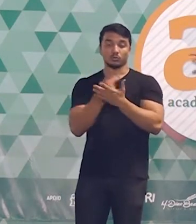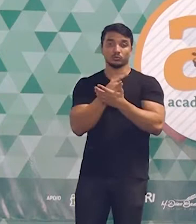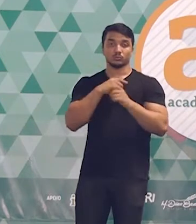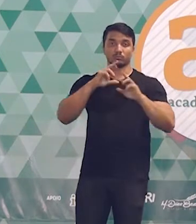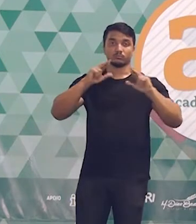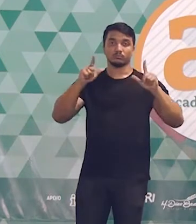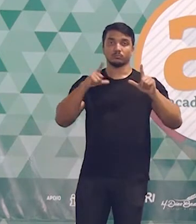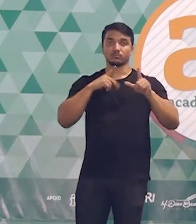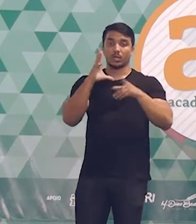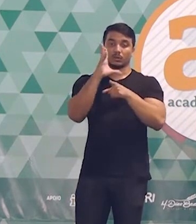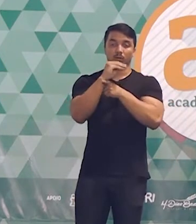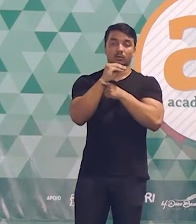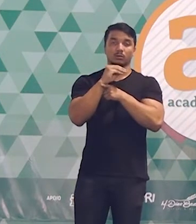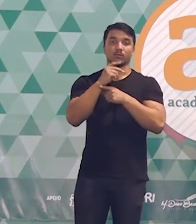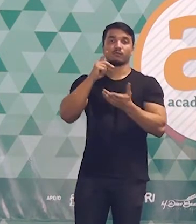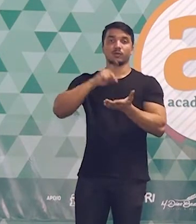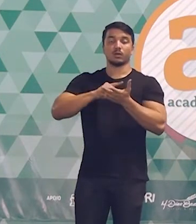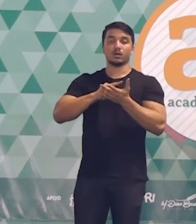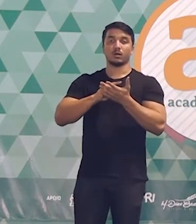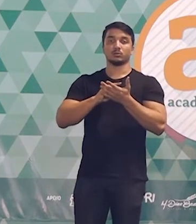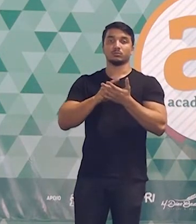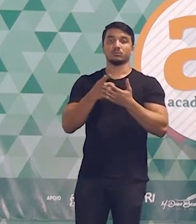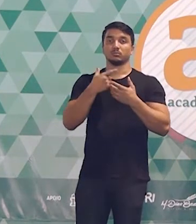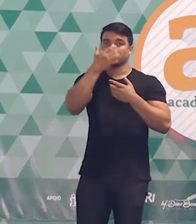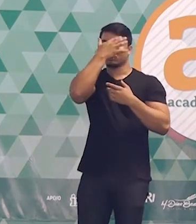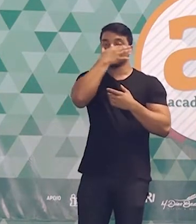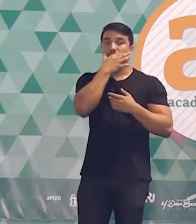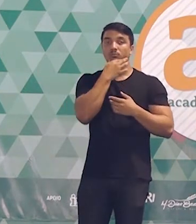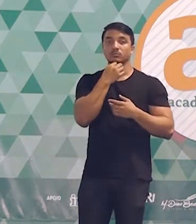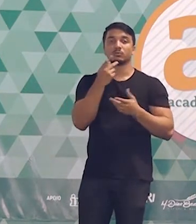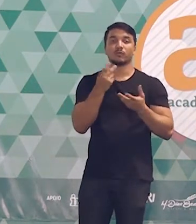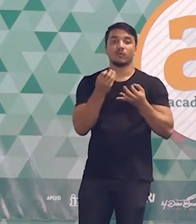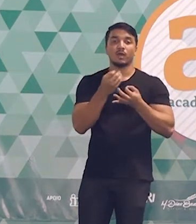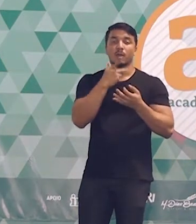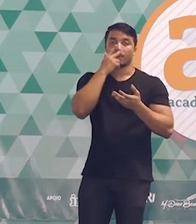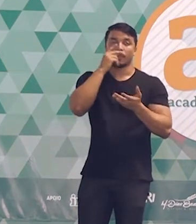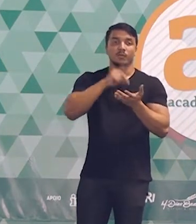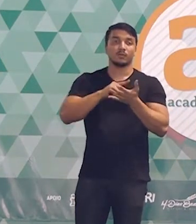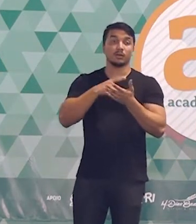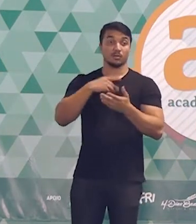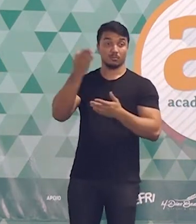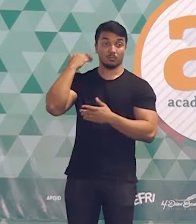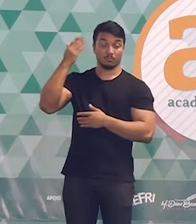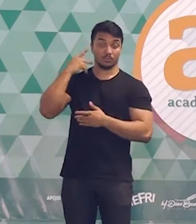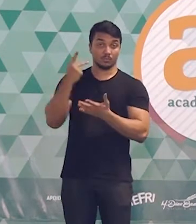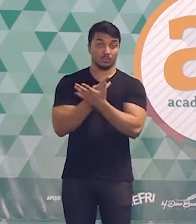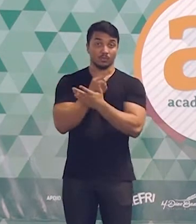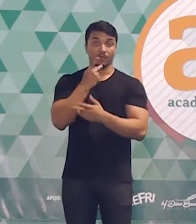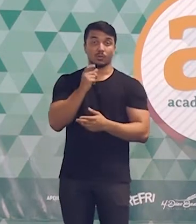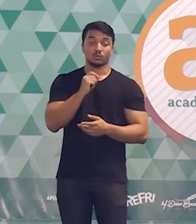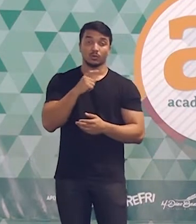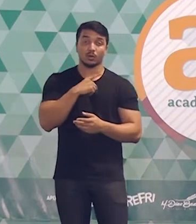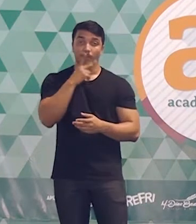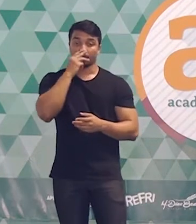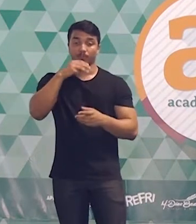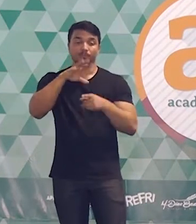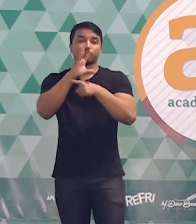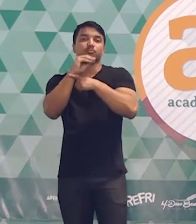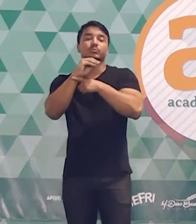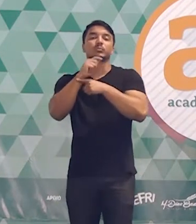ser captada por essa máquina. E chegaram a cogitar, na época, que a